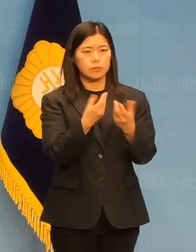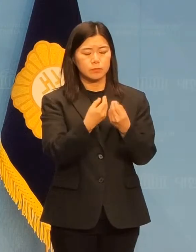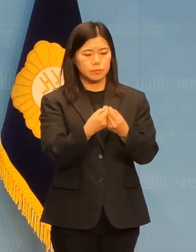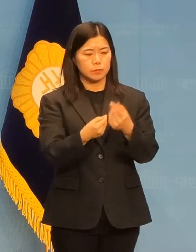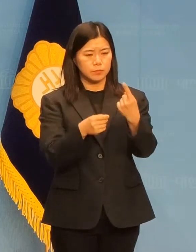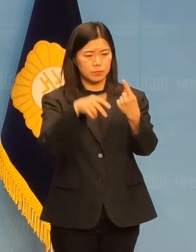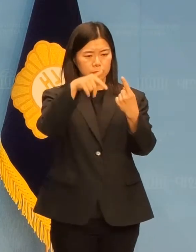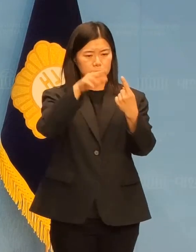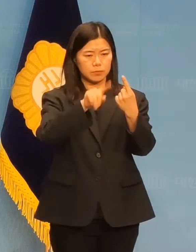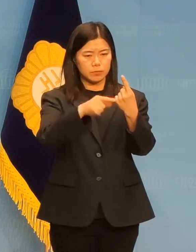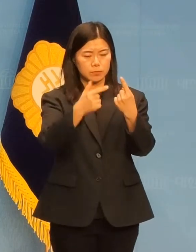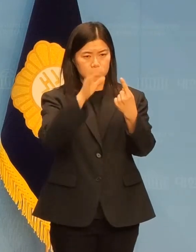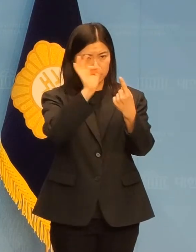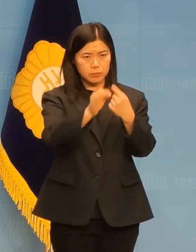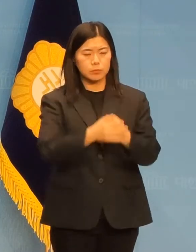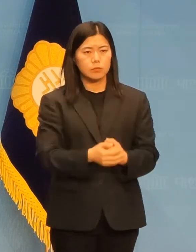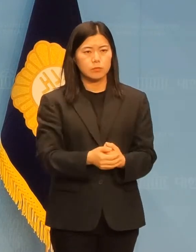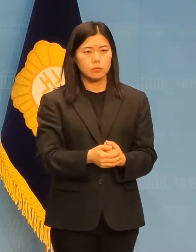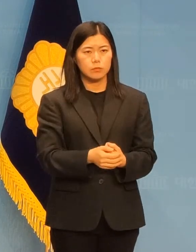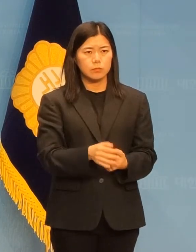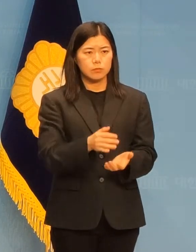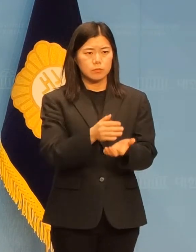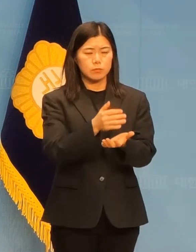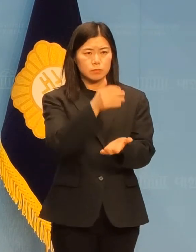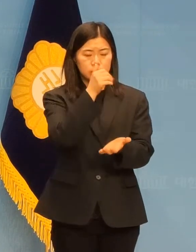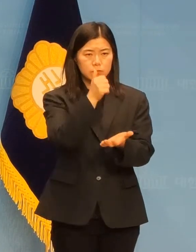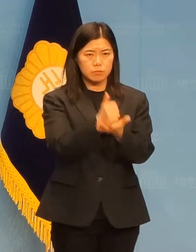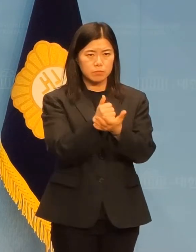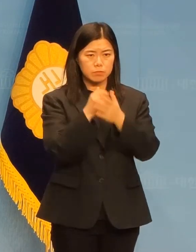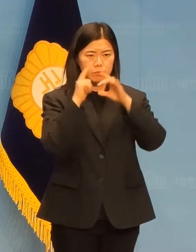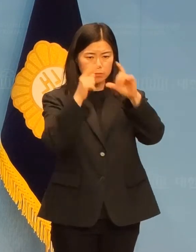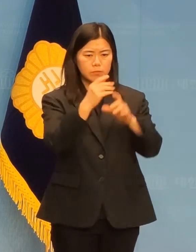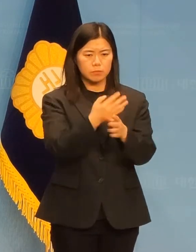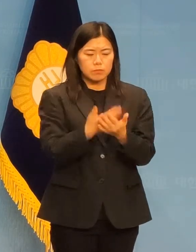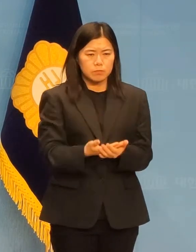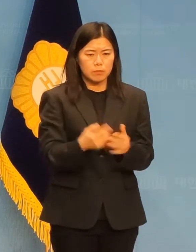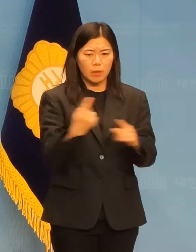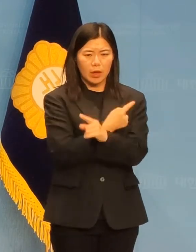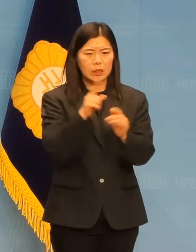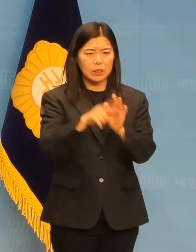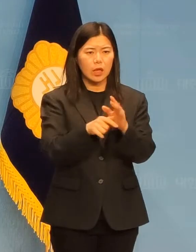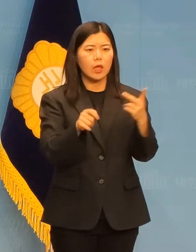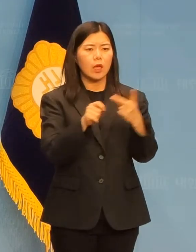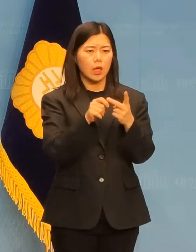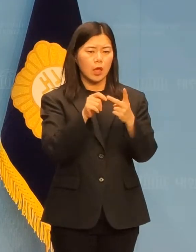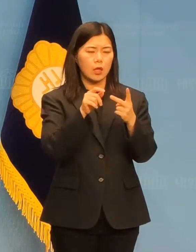보면 형종이 바뀔 경우에는 항소한다 이렇게 되어 있습니다.